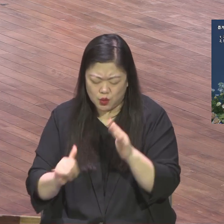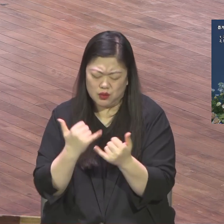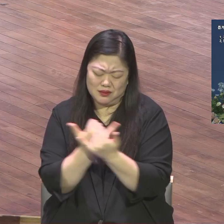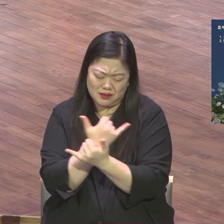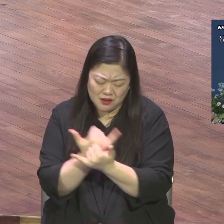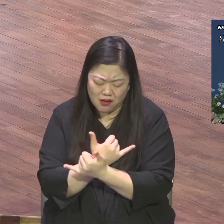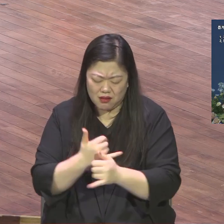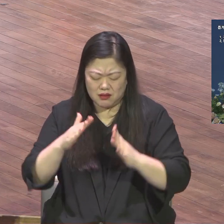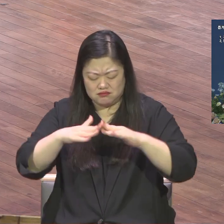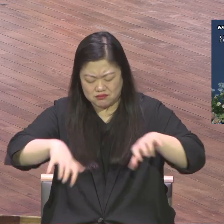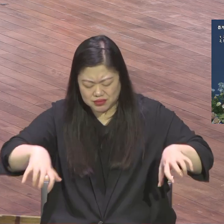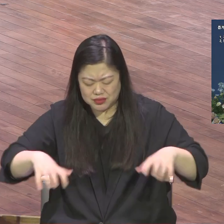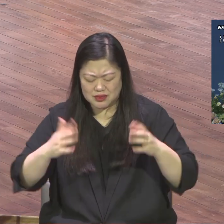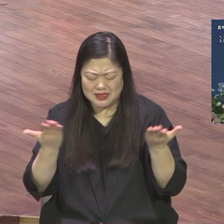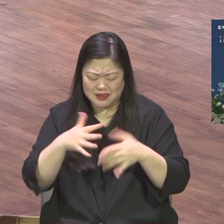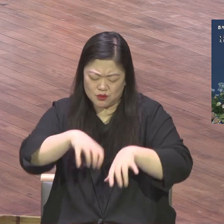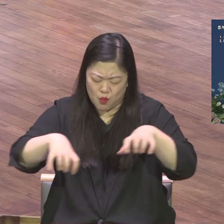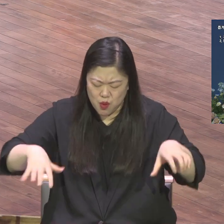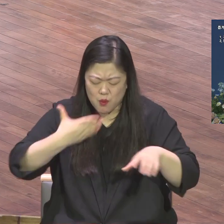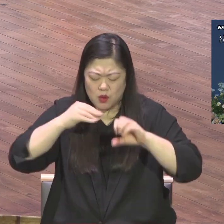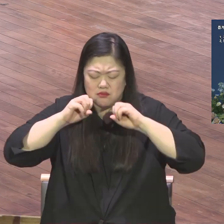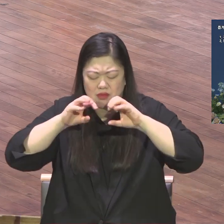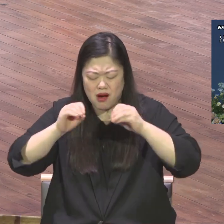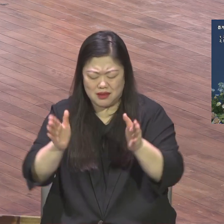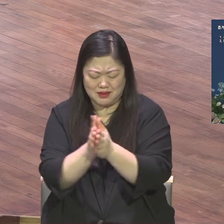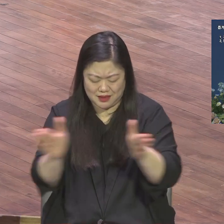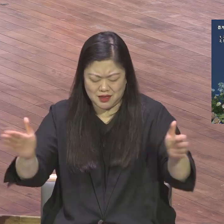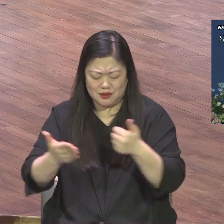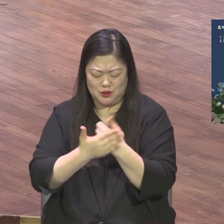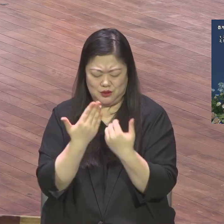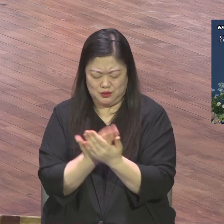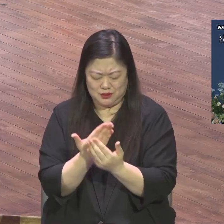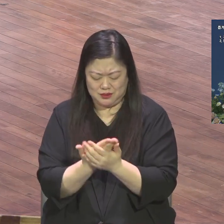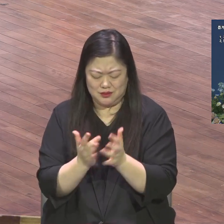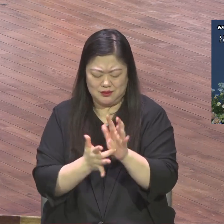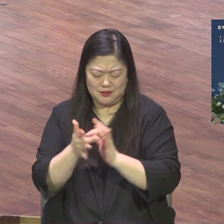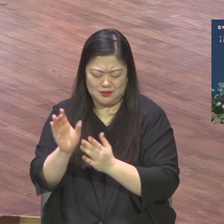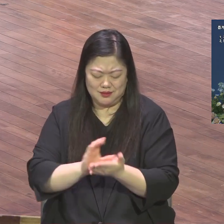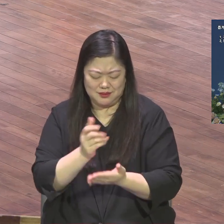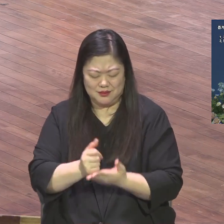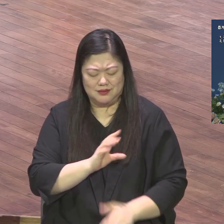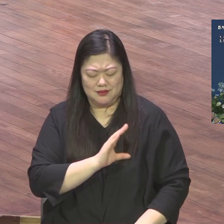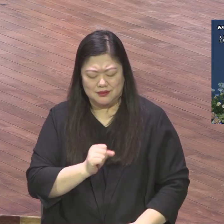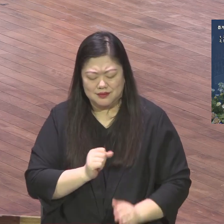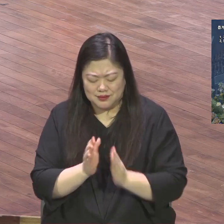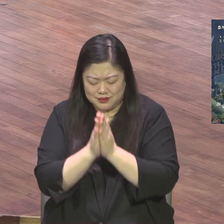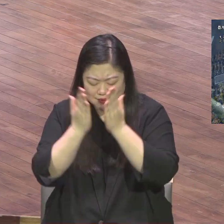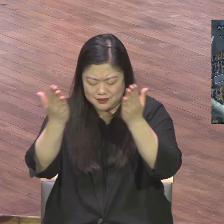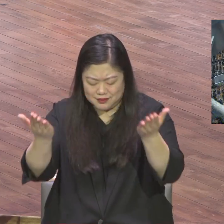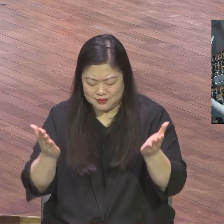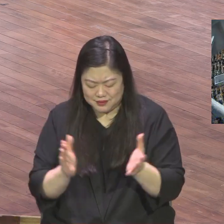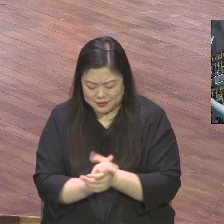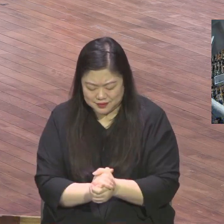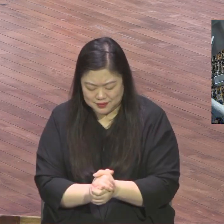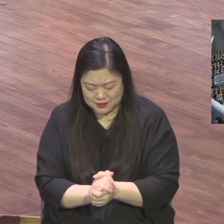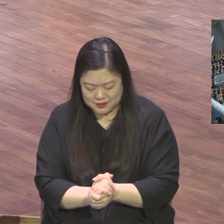복음을 증거하는 전도자들이 되게 하여 주옵소서. 예수의 이름 받들어 기도합니다. 아멘.